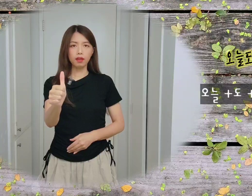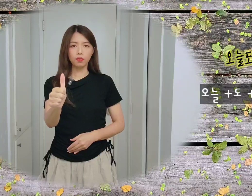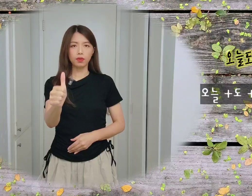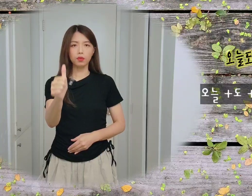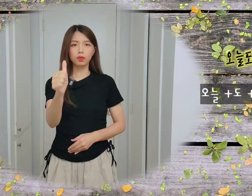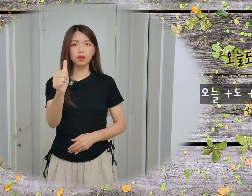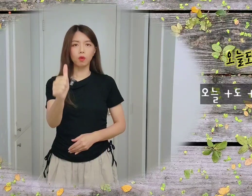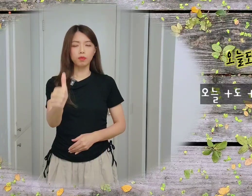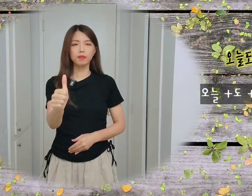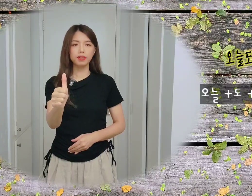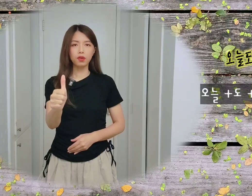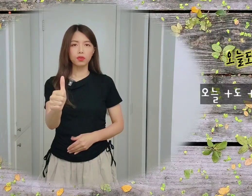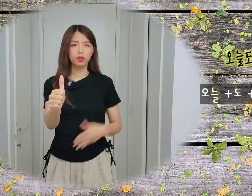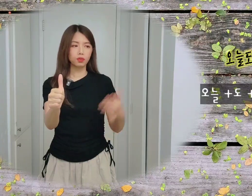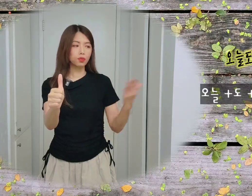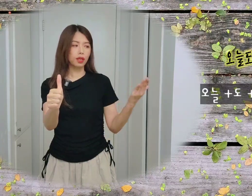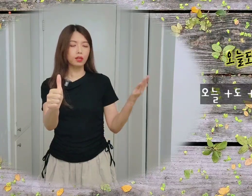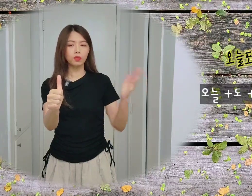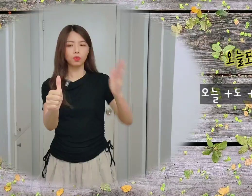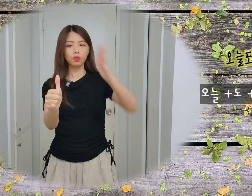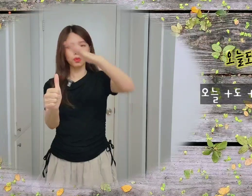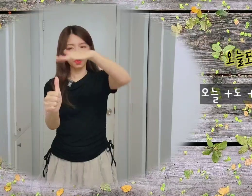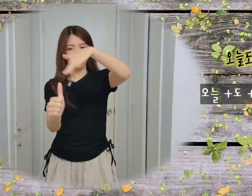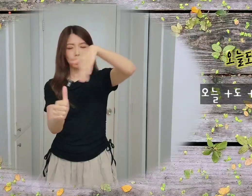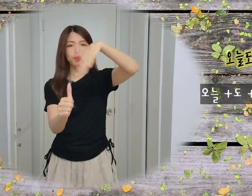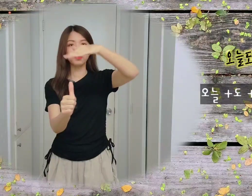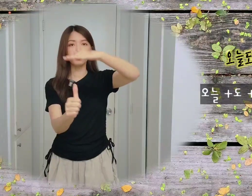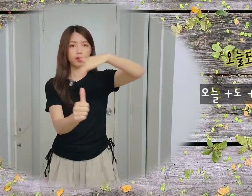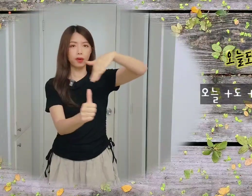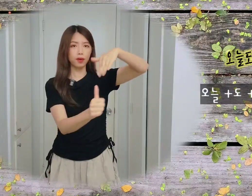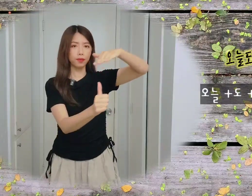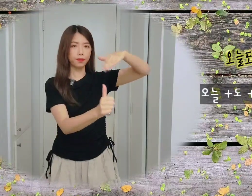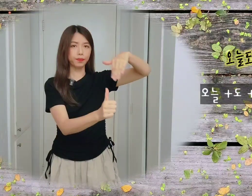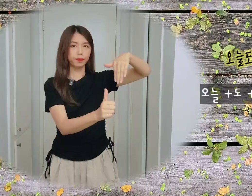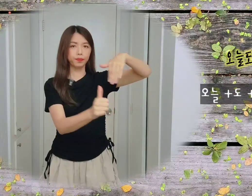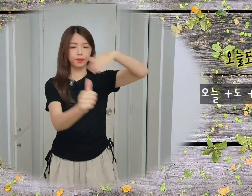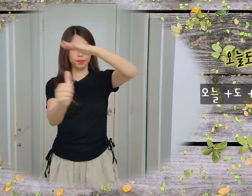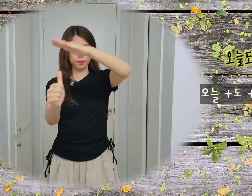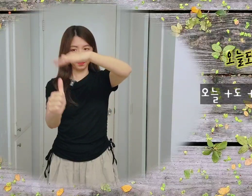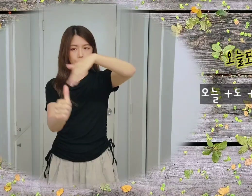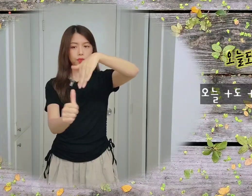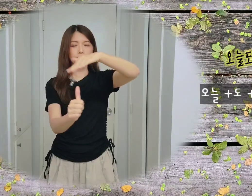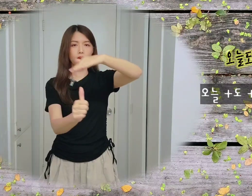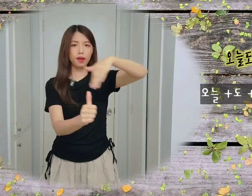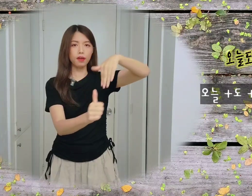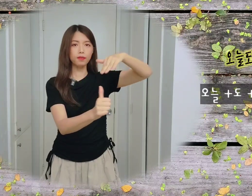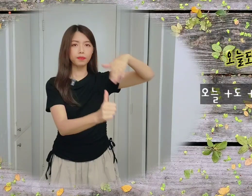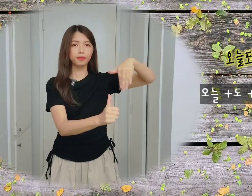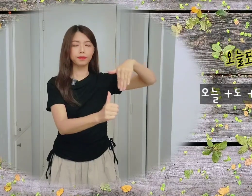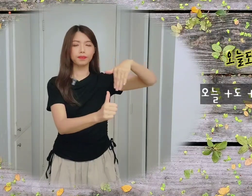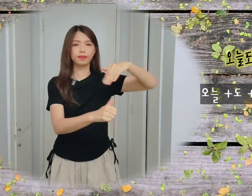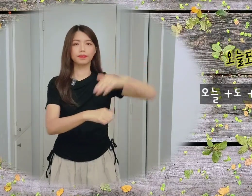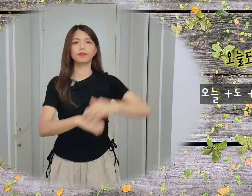이렇게 왼손은 엄지만 세워주시고 다른 손으로 이렇게 부르는 거예요. 부르는